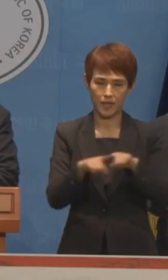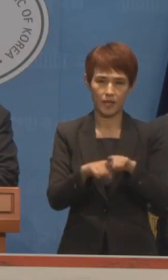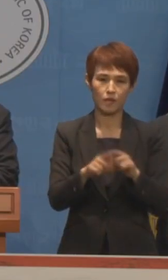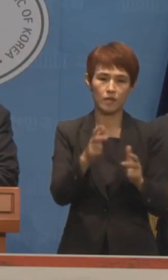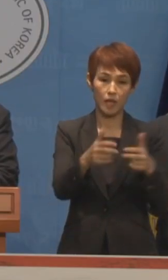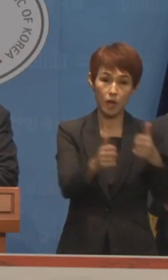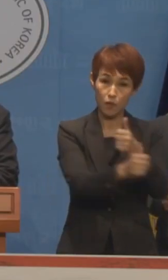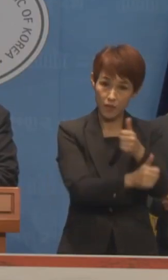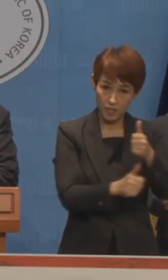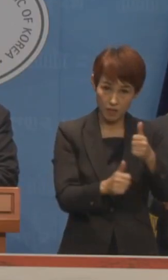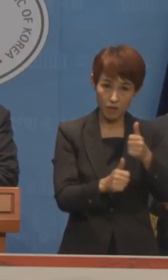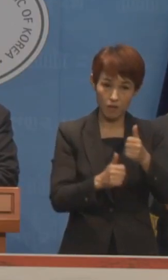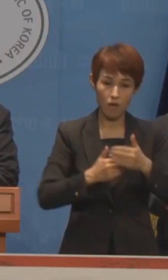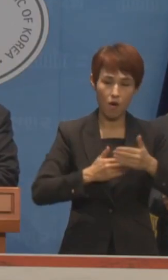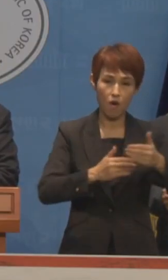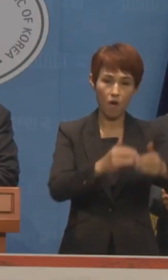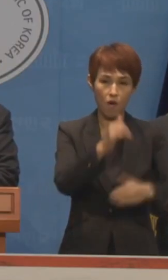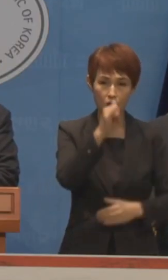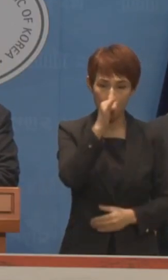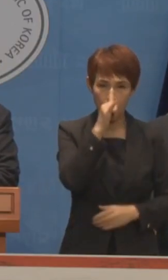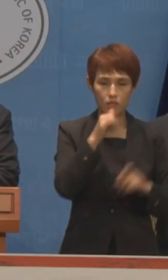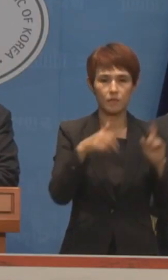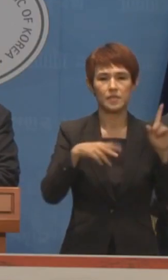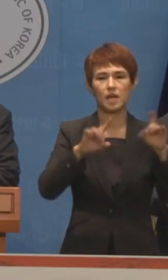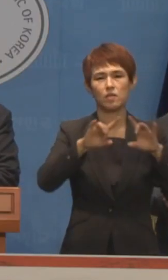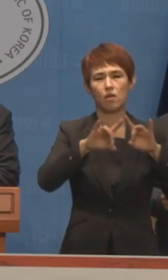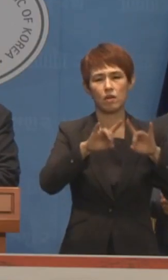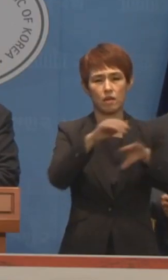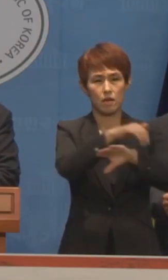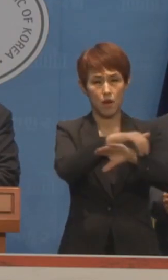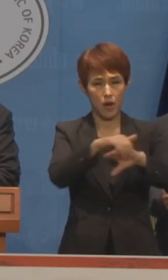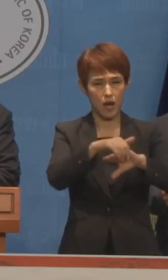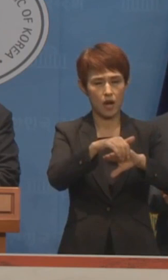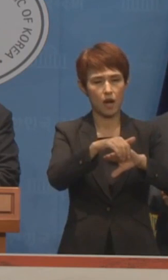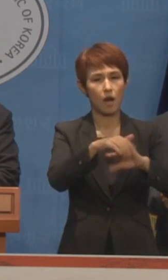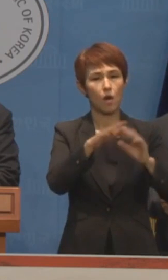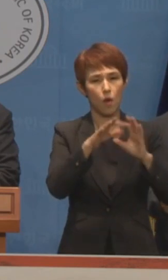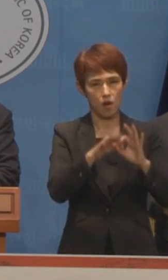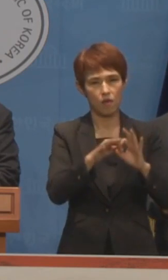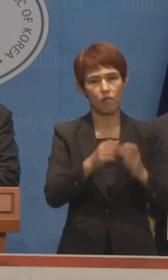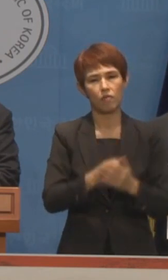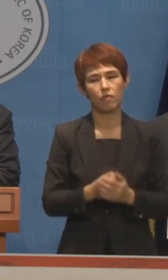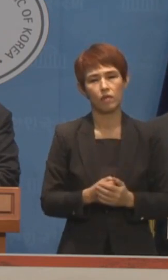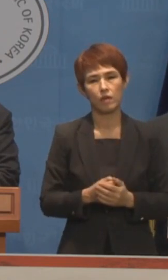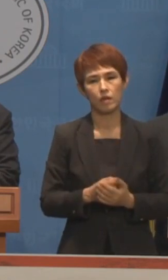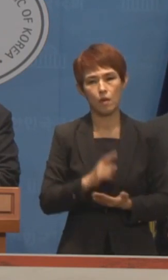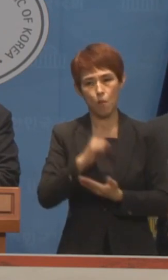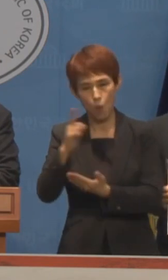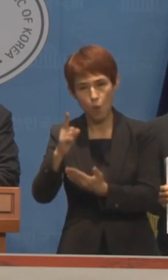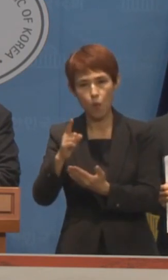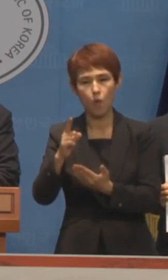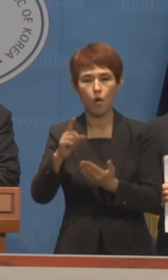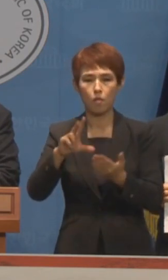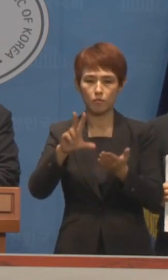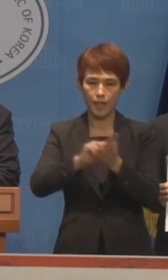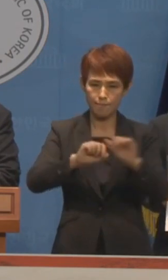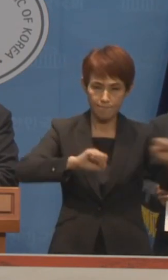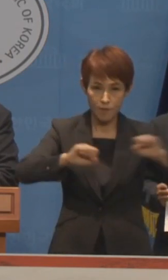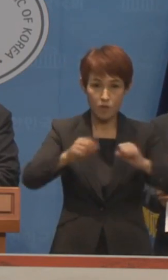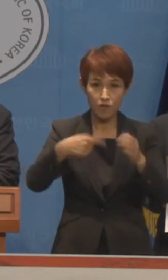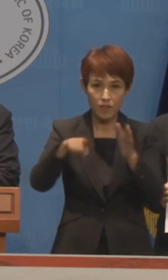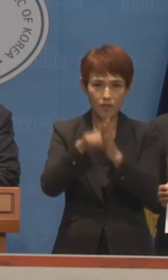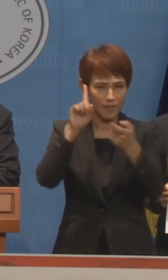산업위에서 진행되는 이 11차 정기본 보고와 이후 대응에 조금 더 많은 관심을 기울여